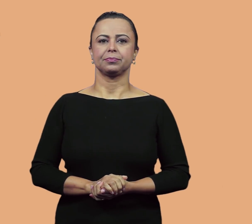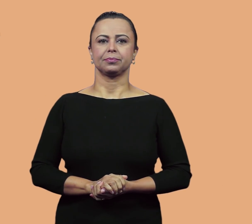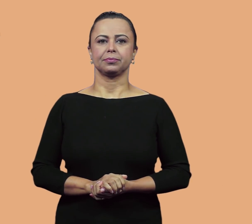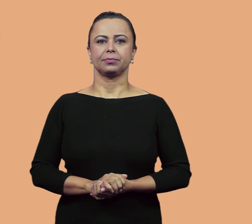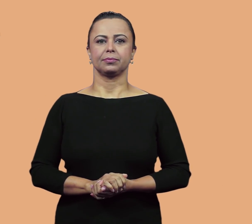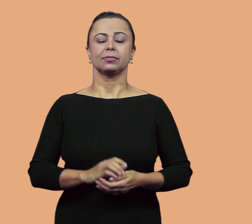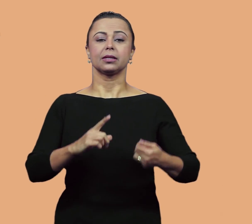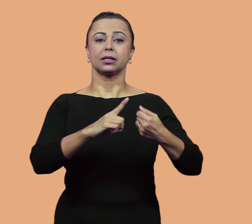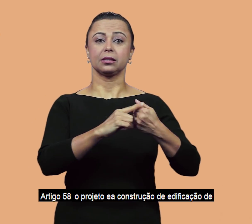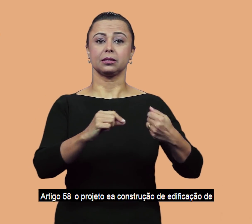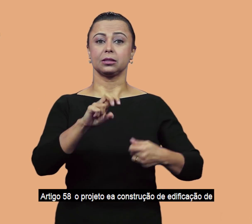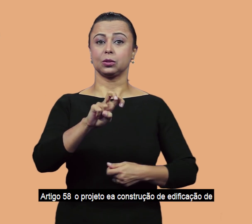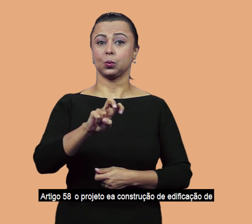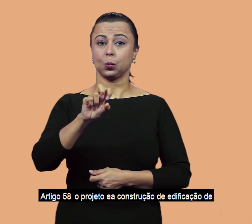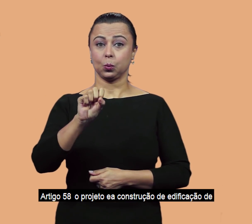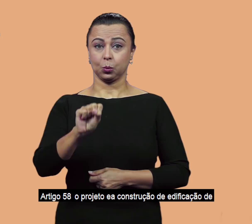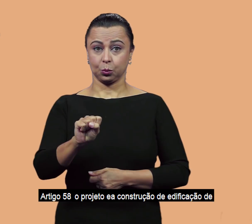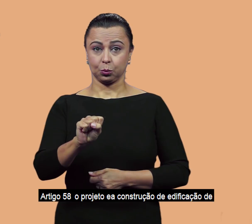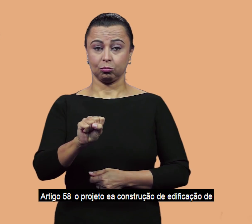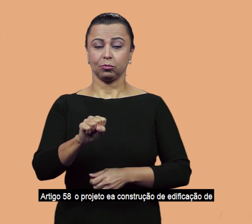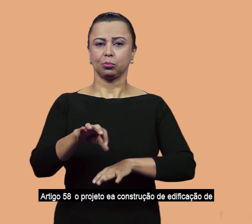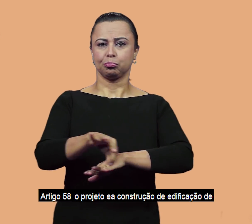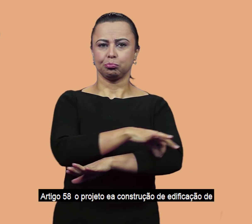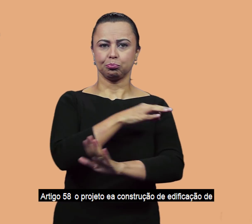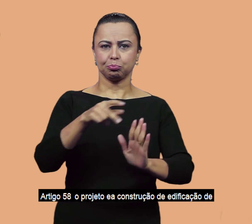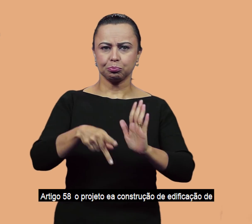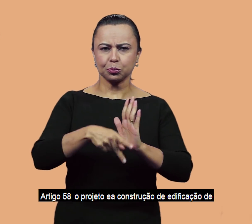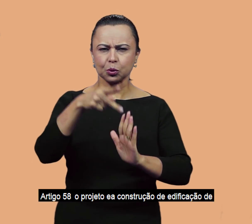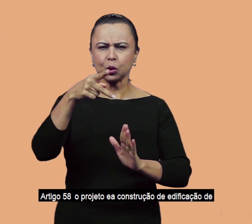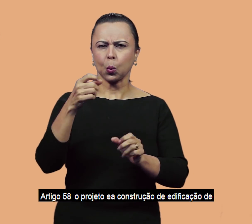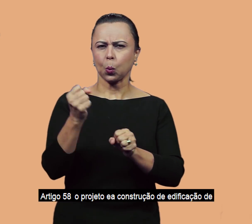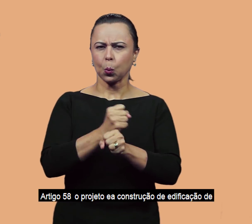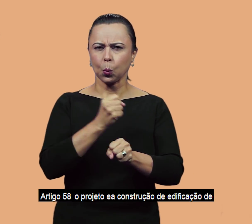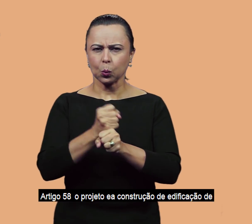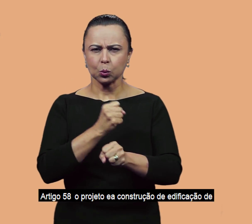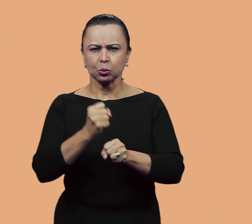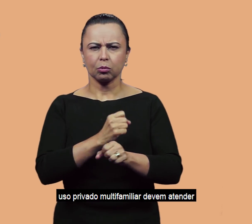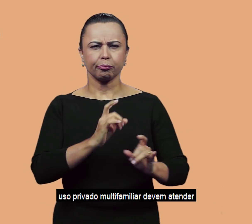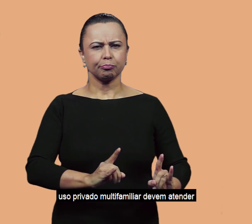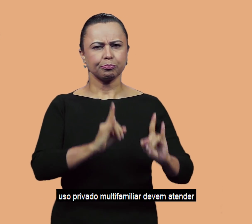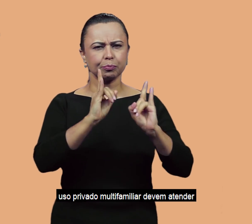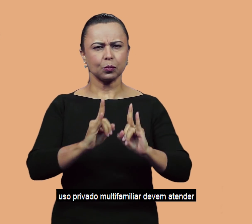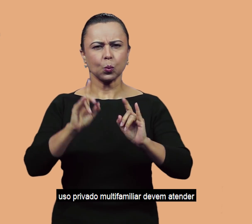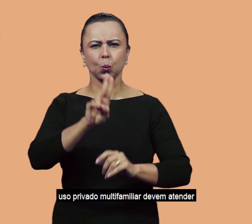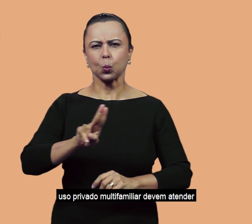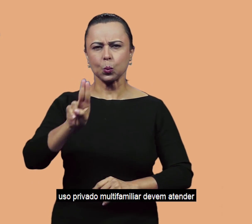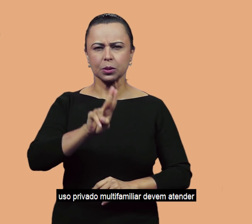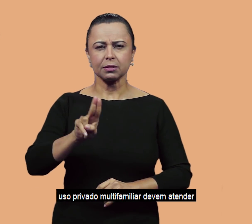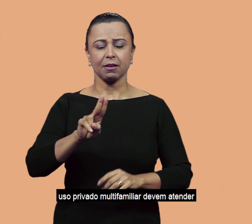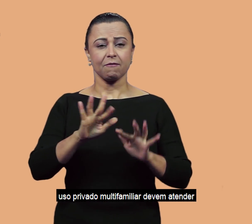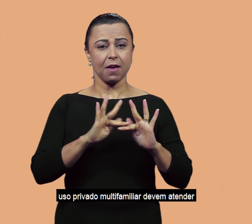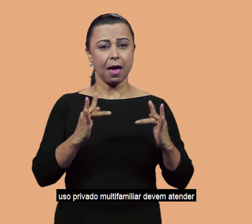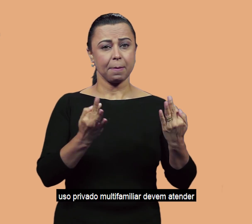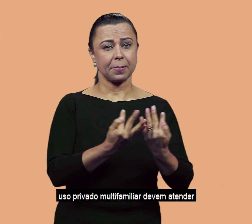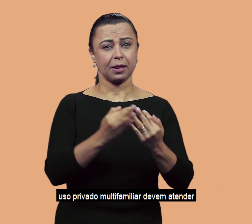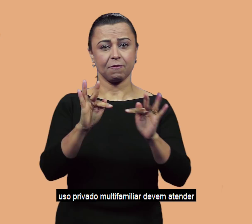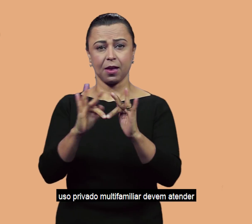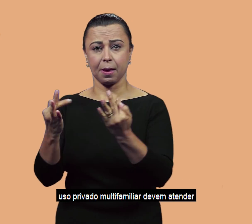o artigo 58 o projeto ea construção de edificação de uso privado multifamiliar devem